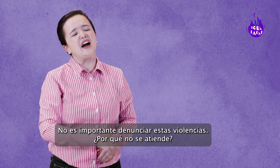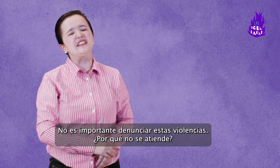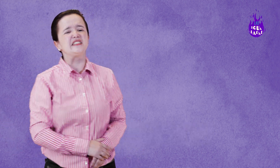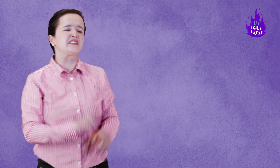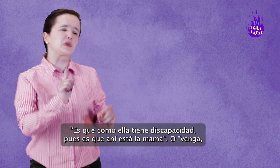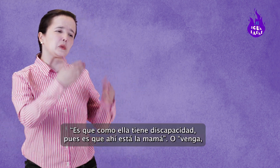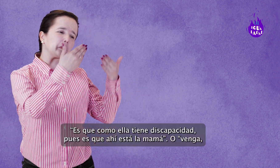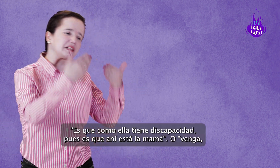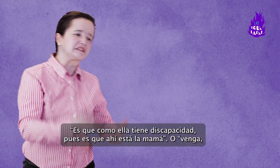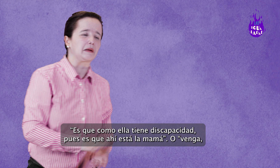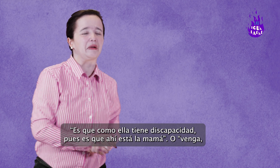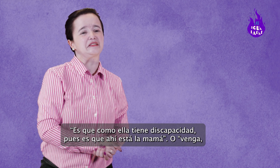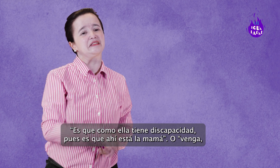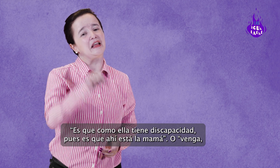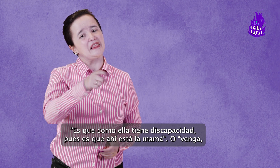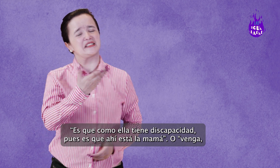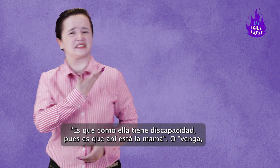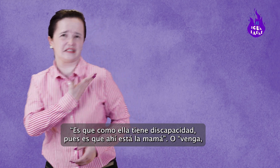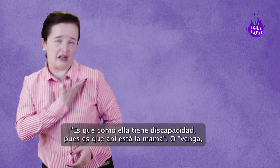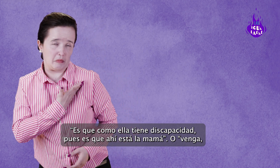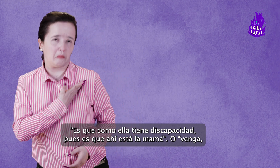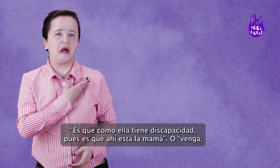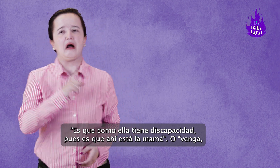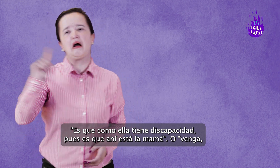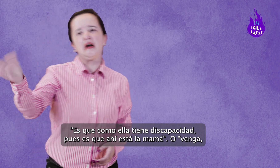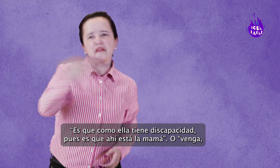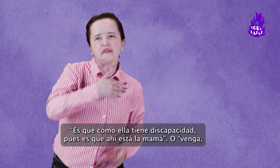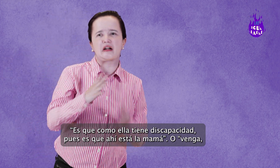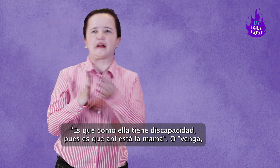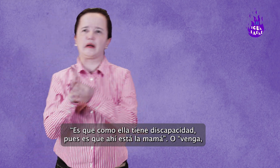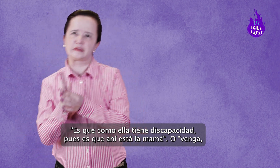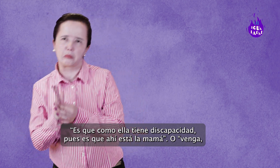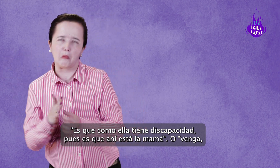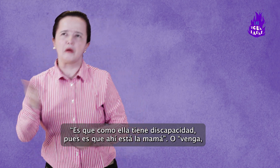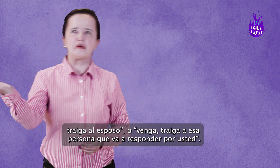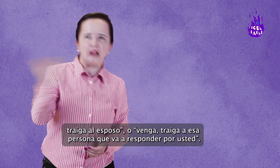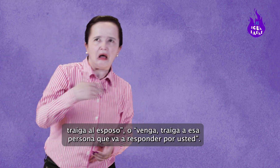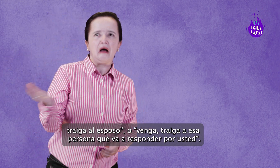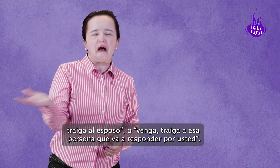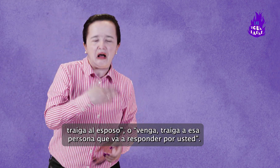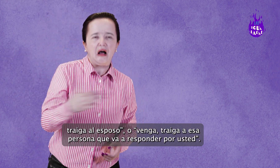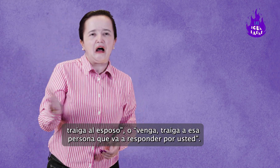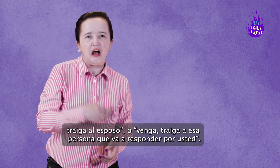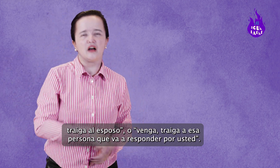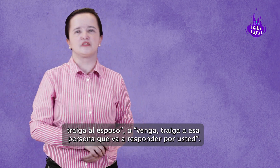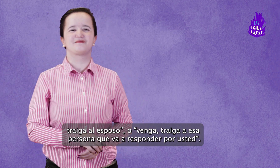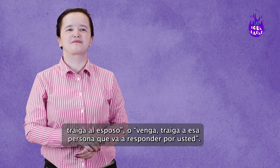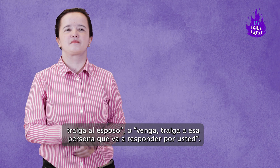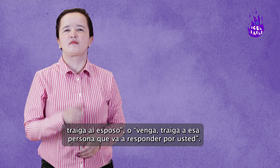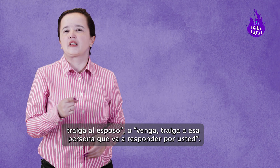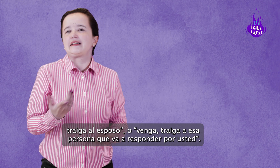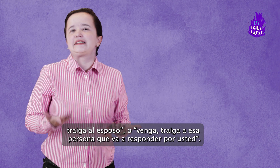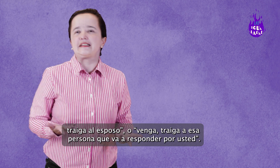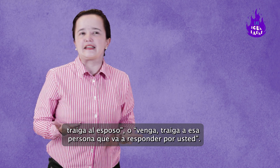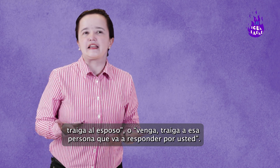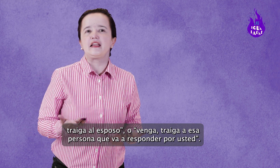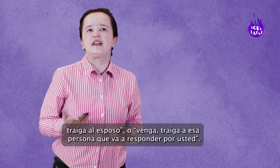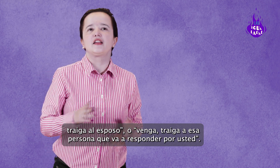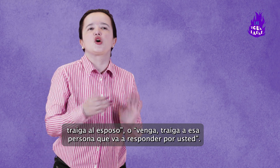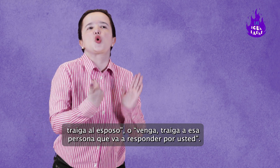Ah, es que como ella tiene discapacidad, ¿no? Pues es que ahí está la mamá, o venga, traiga al esposo, o venga, traiga a esa persona que va a responder por usted.